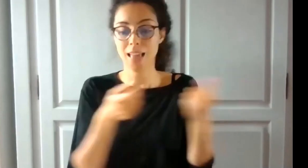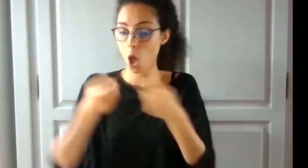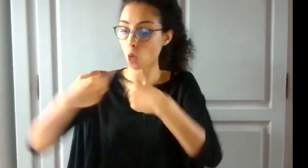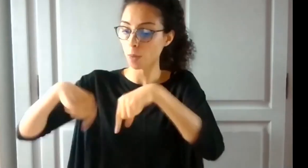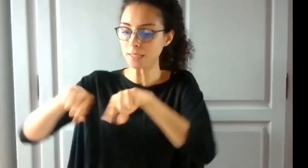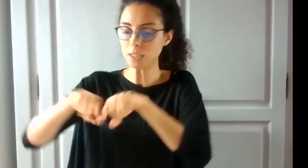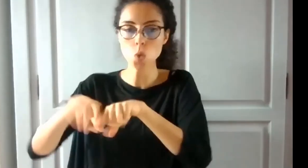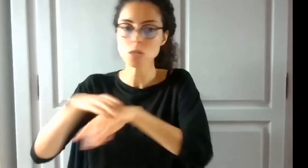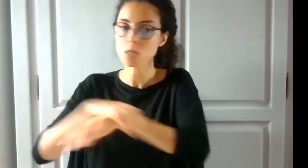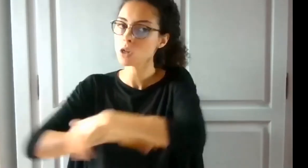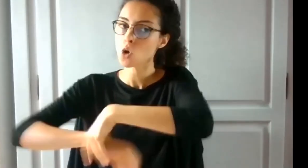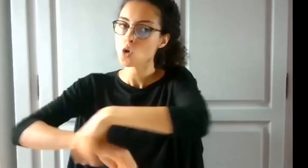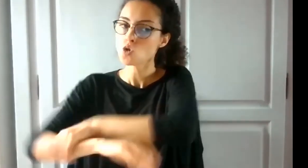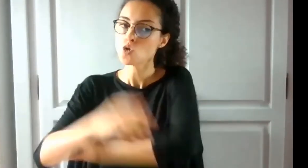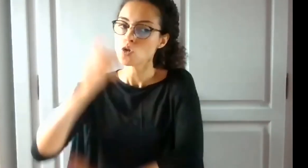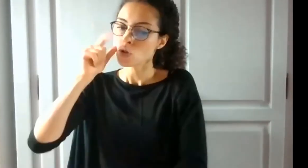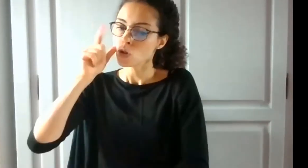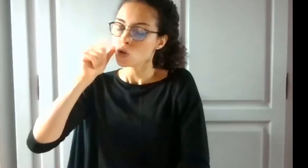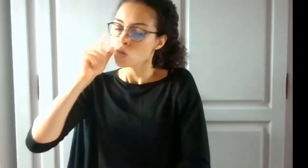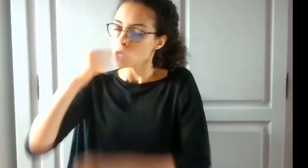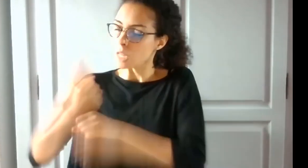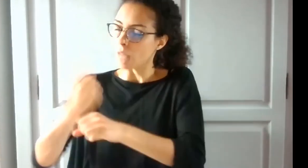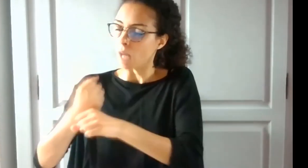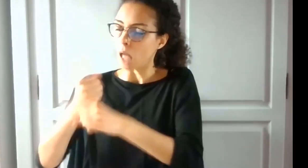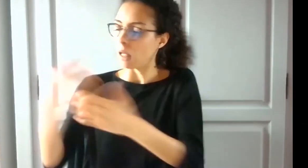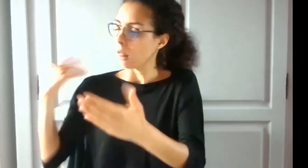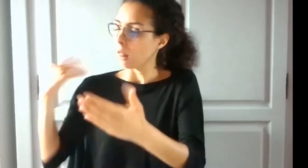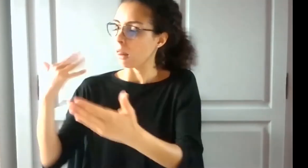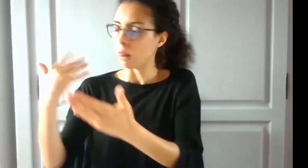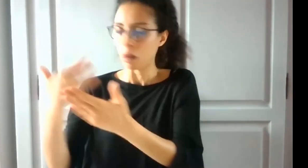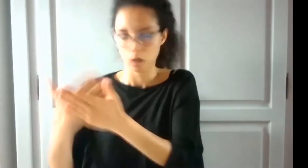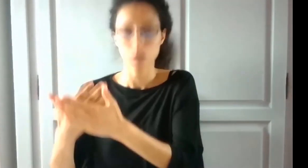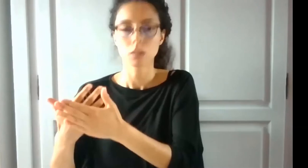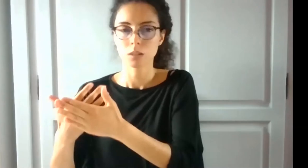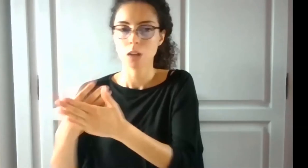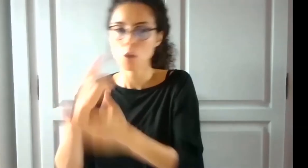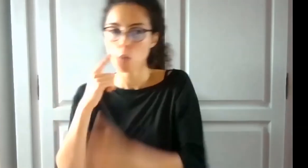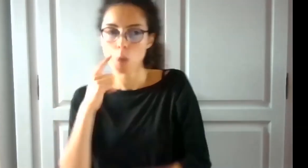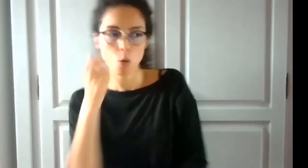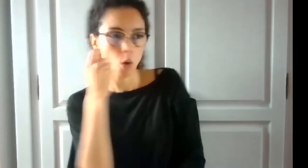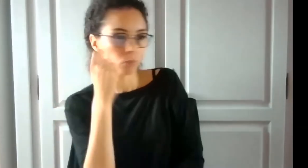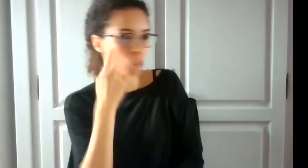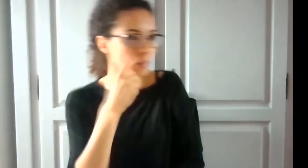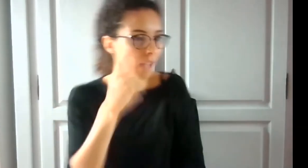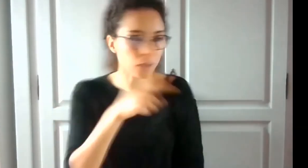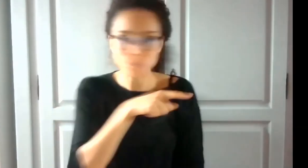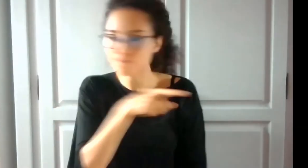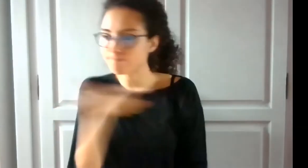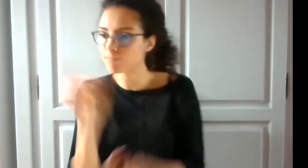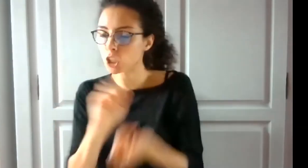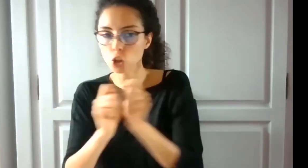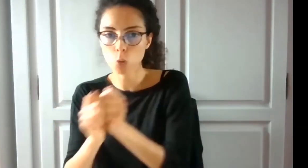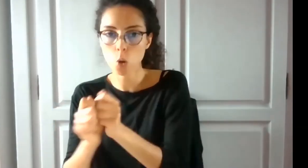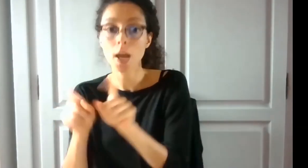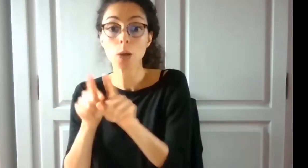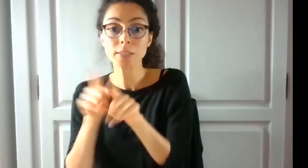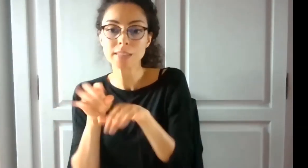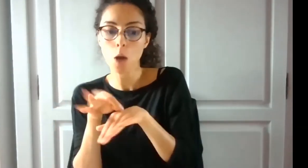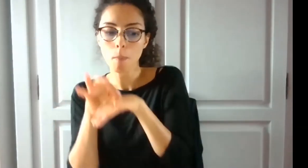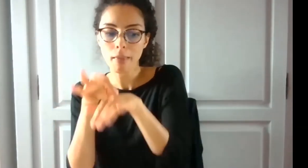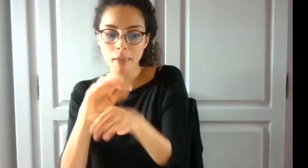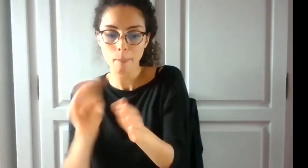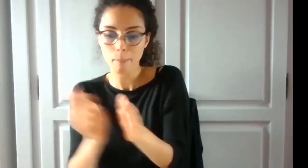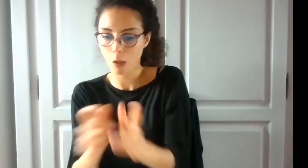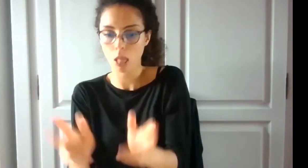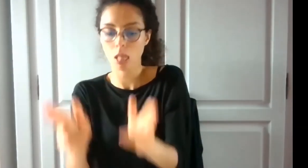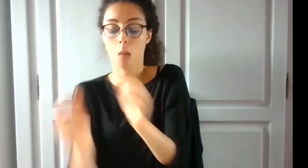chômé ces dernières semaine pour observer un peu les mutations et accompagner cette période